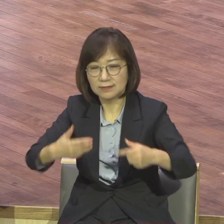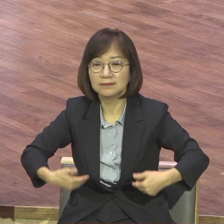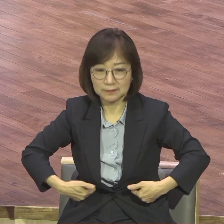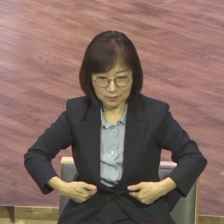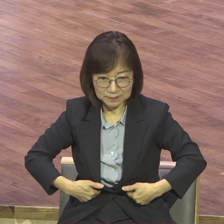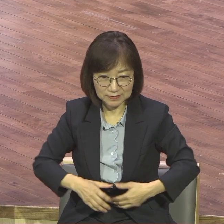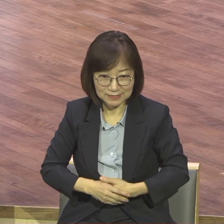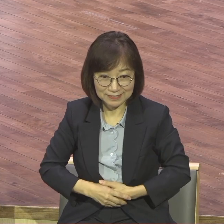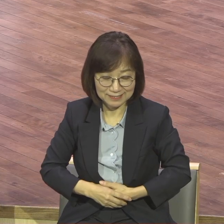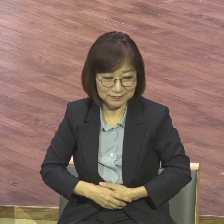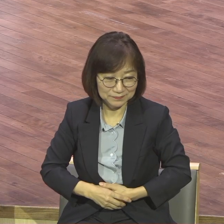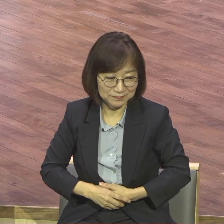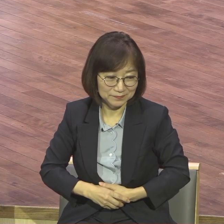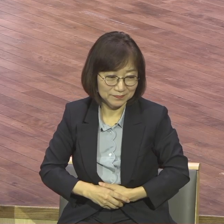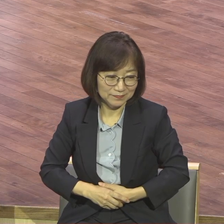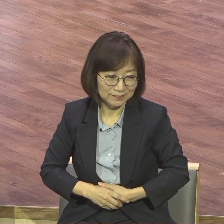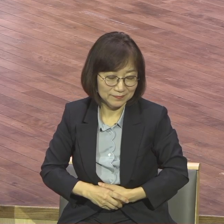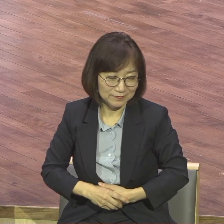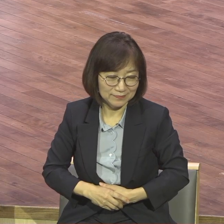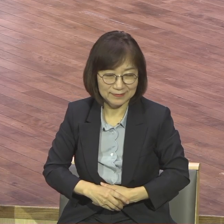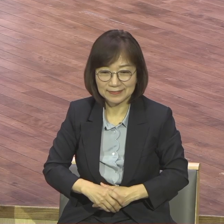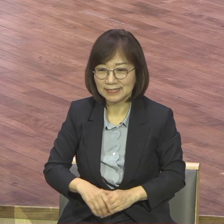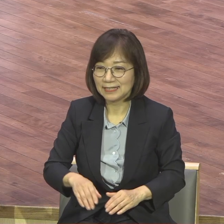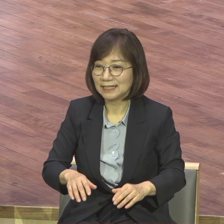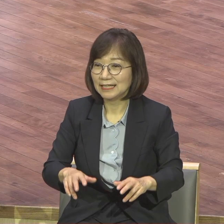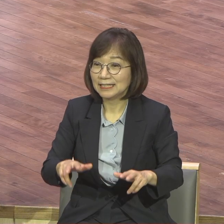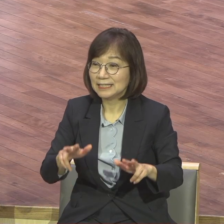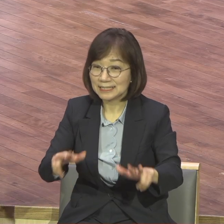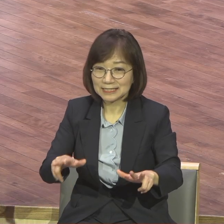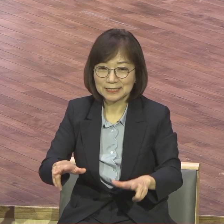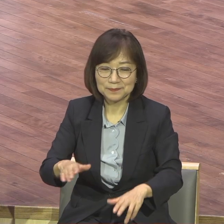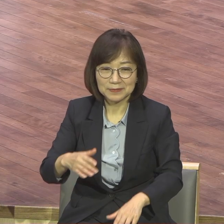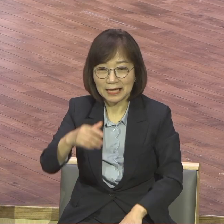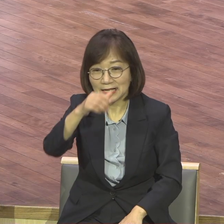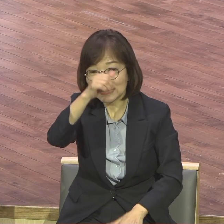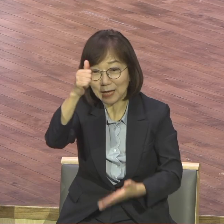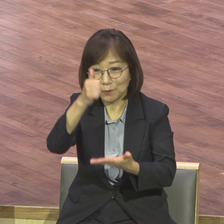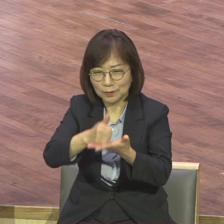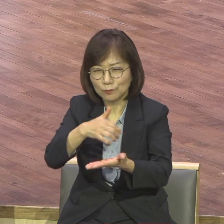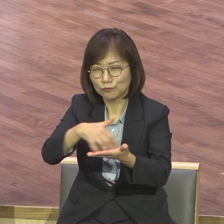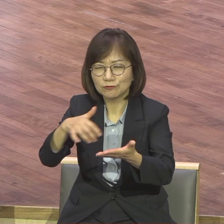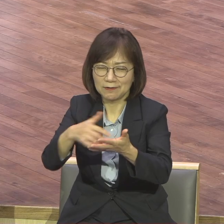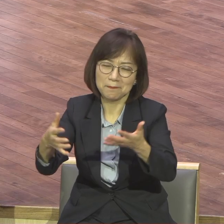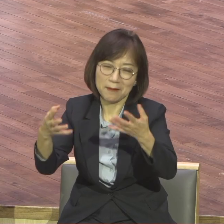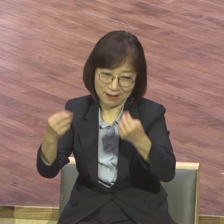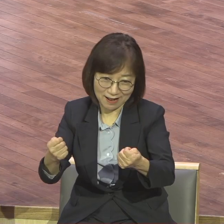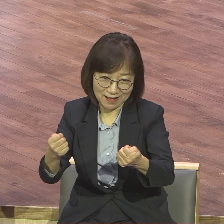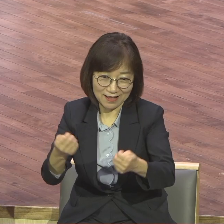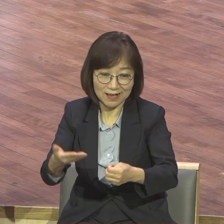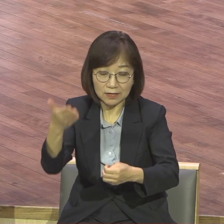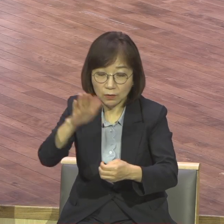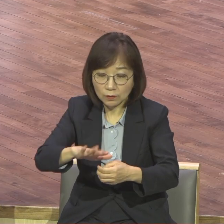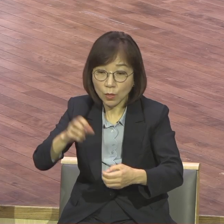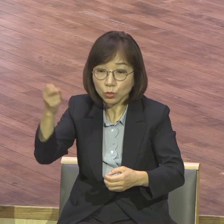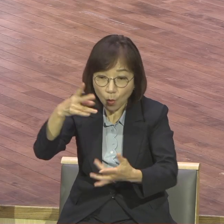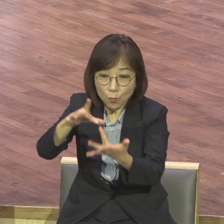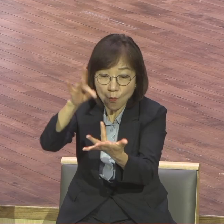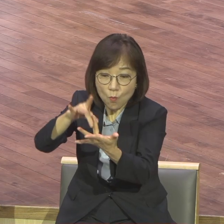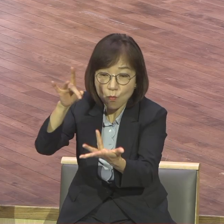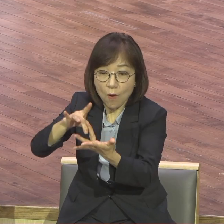왜 중지자 시대에 장로를 많이 있는 데다가 또 장로를 왜 세우랍니까? 현장 사령관으로 세우기